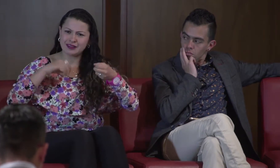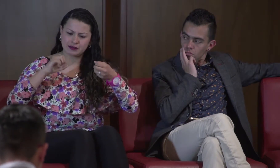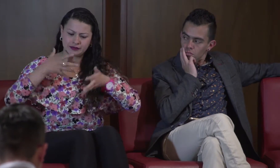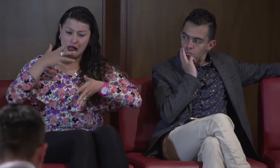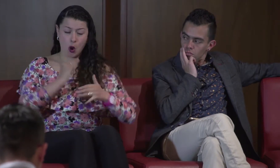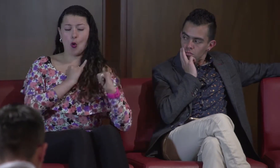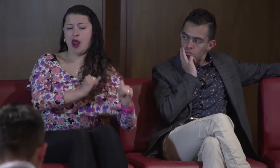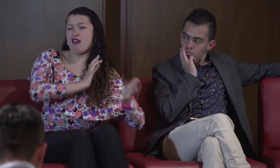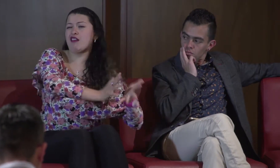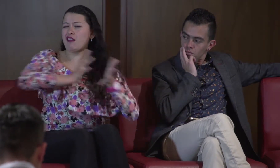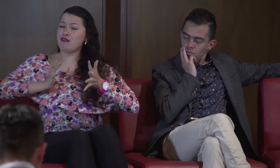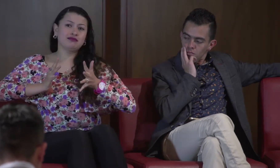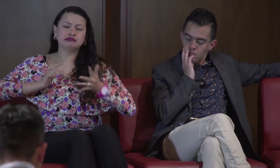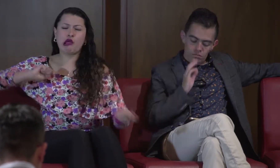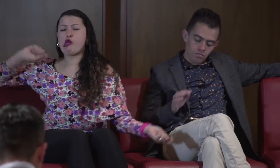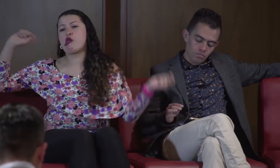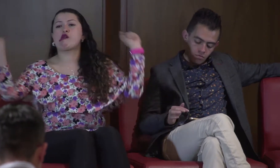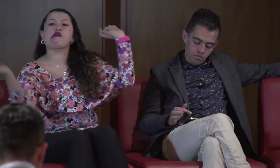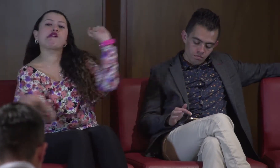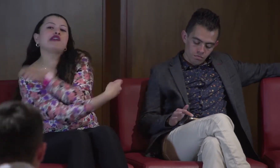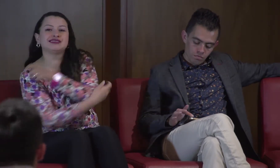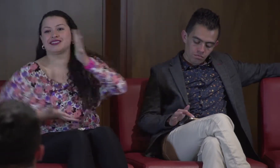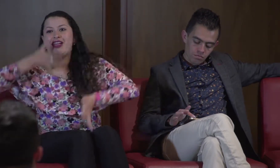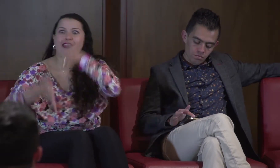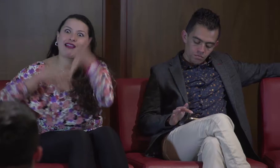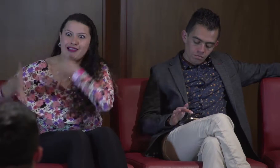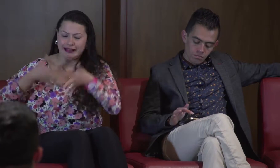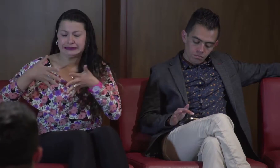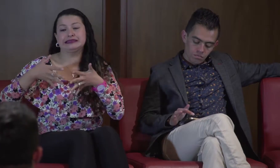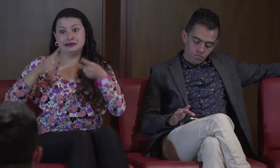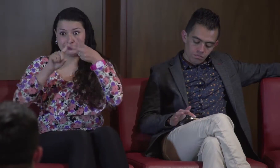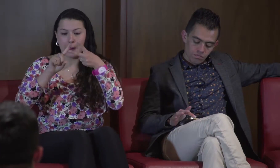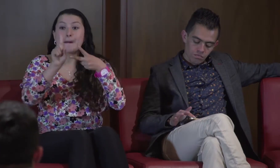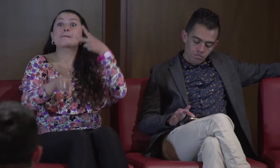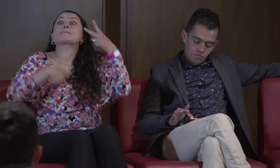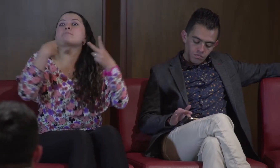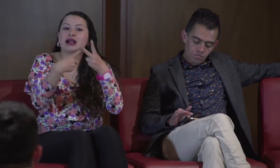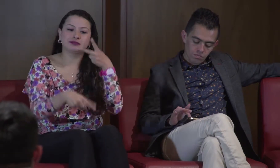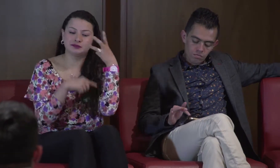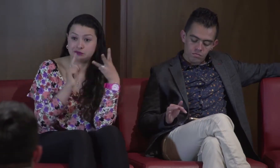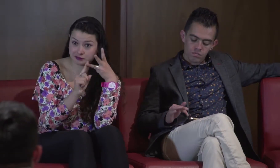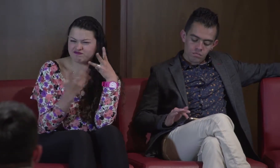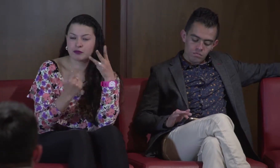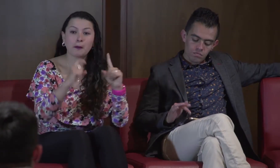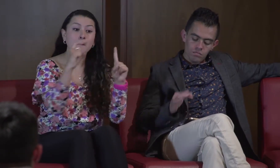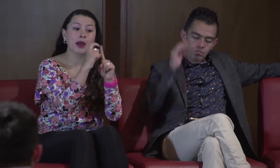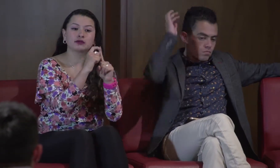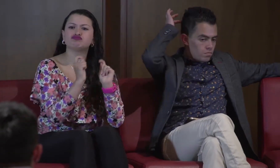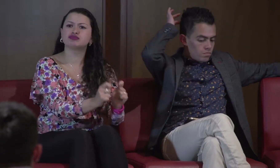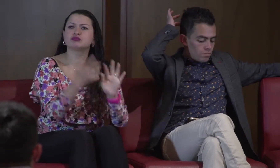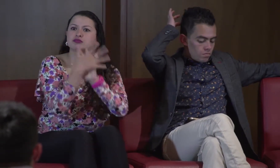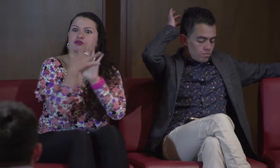un concepto imaginario para mí, para poder hacer este cambio lingüístico a la lengua de señas. Y aparte